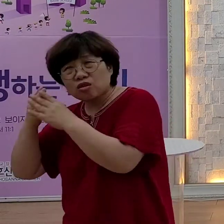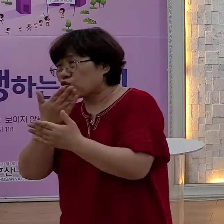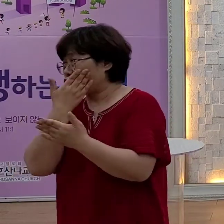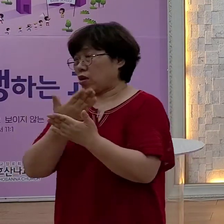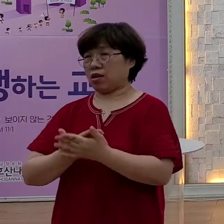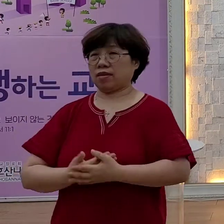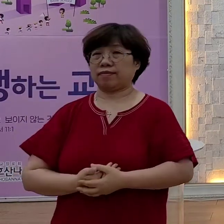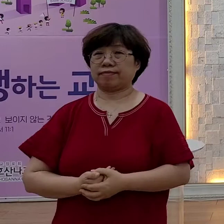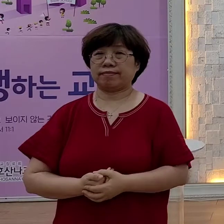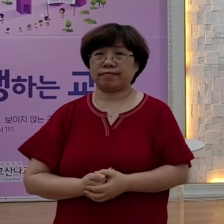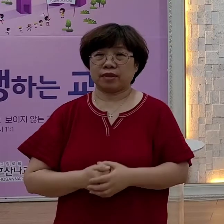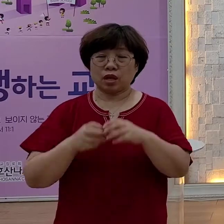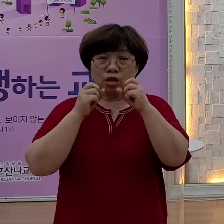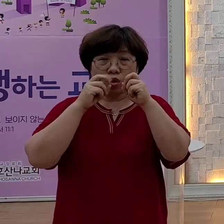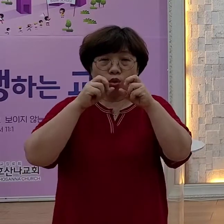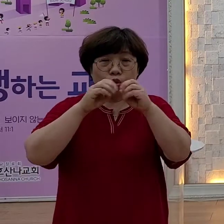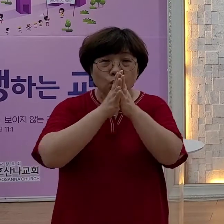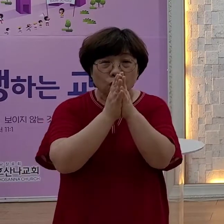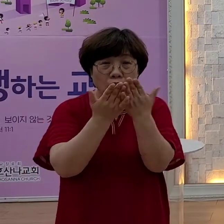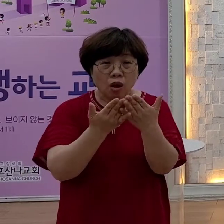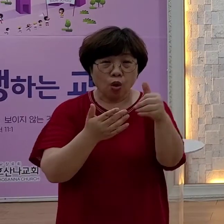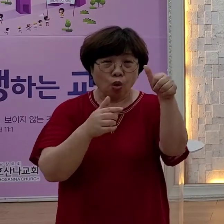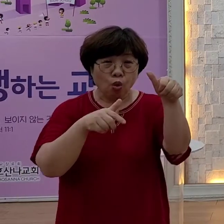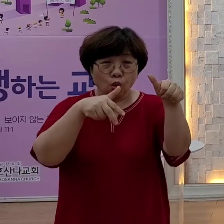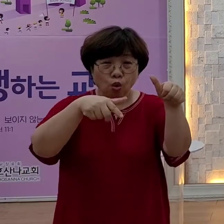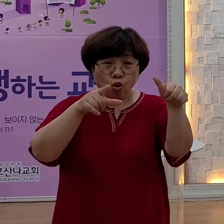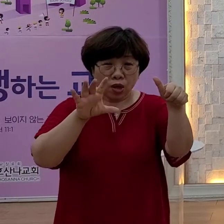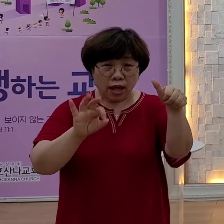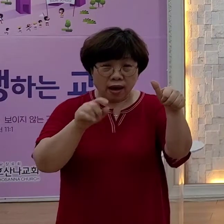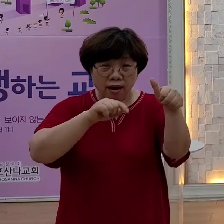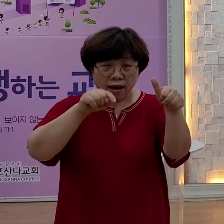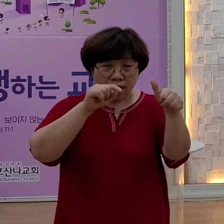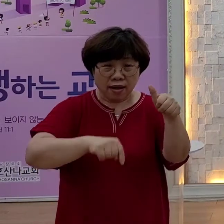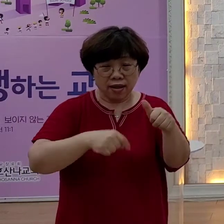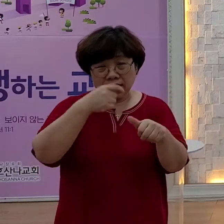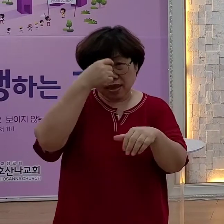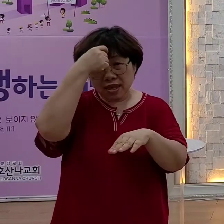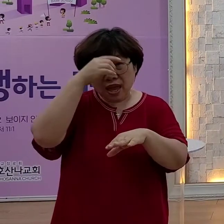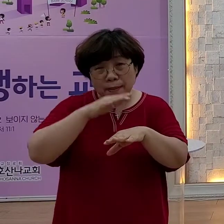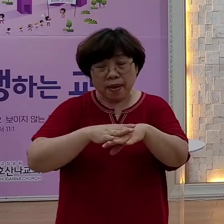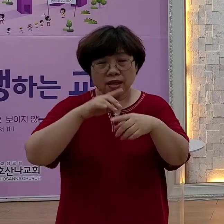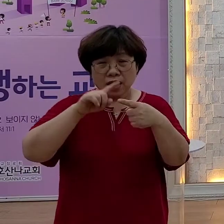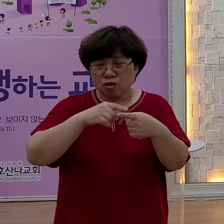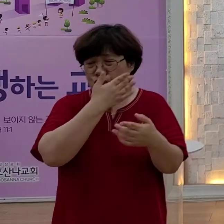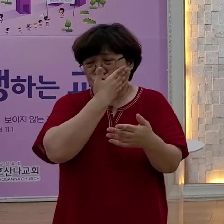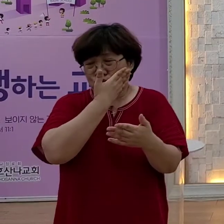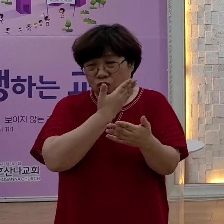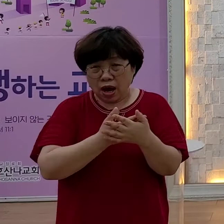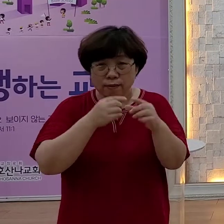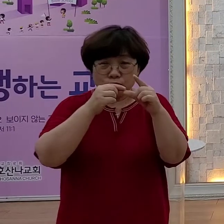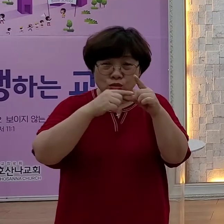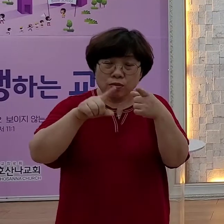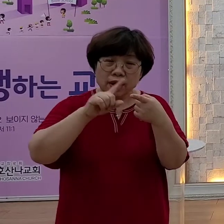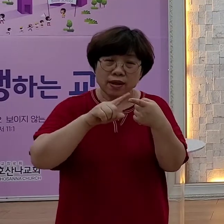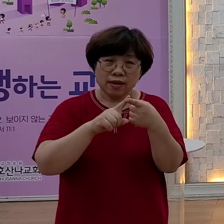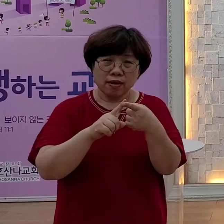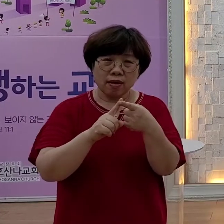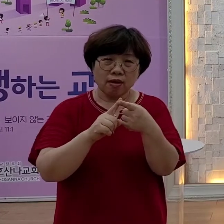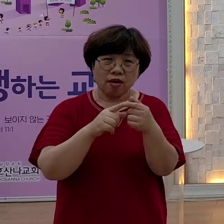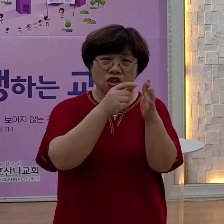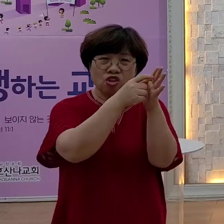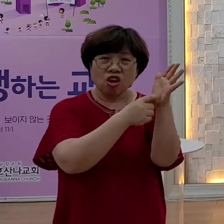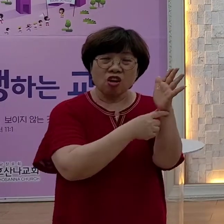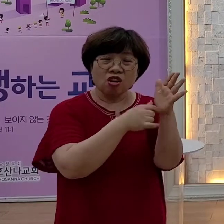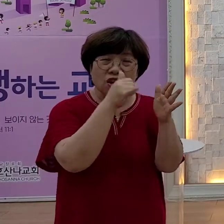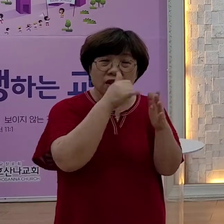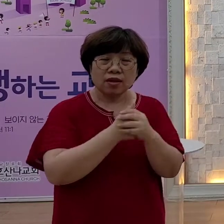이 전도서 5장에서는 이 예배에 대한 중요한 부분을 지금 몇 가지 말씀하고 있는데 오늘